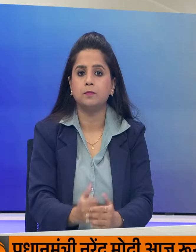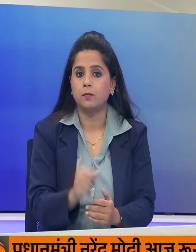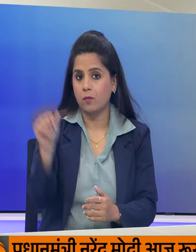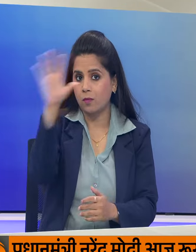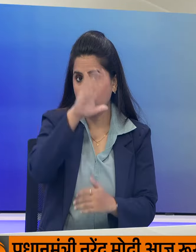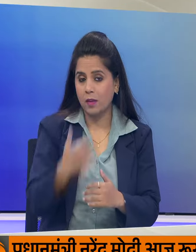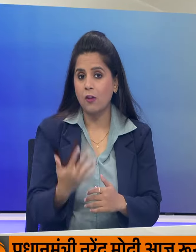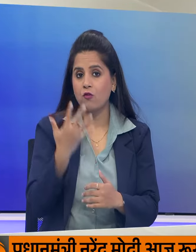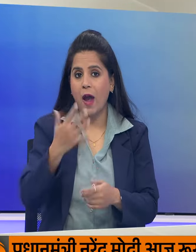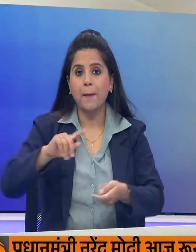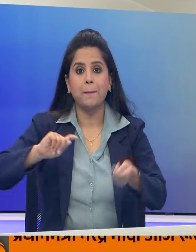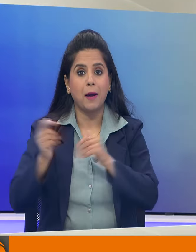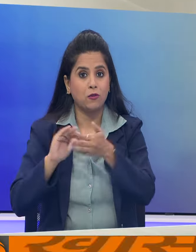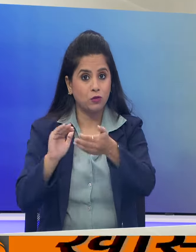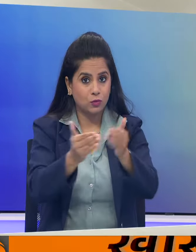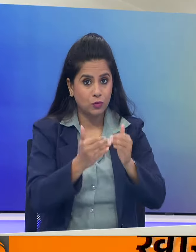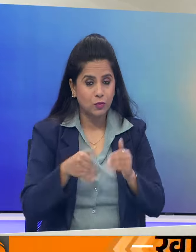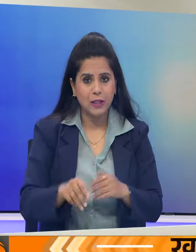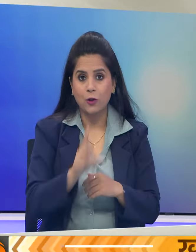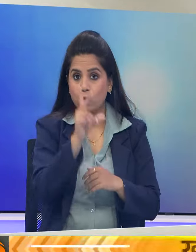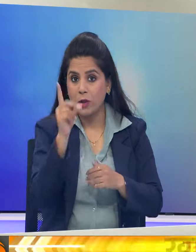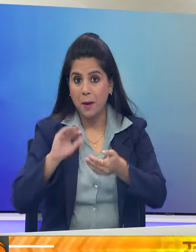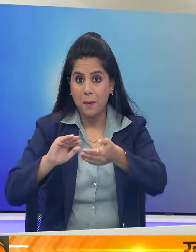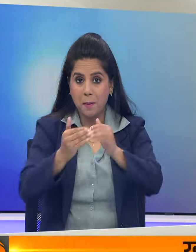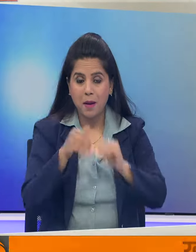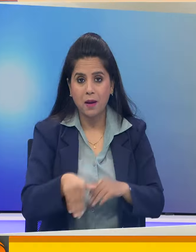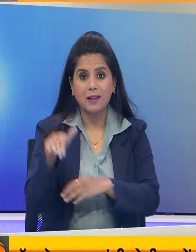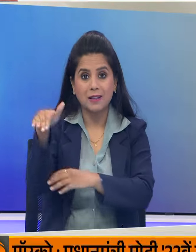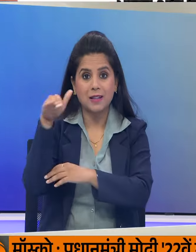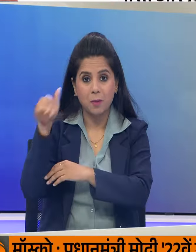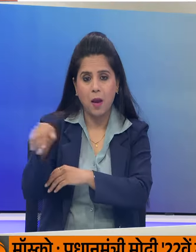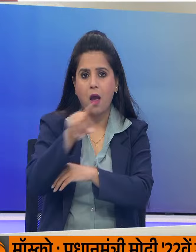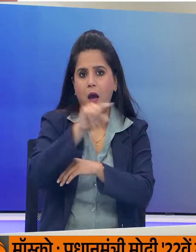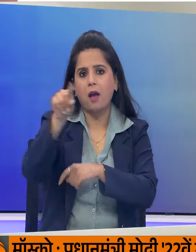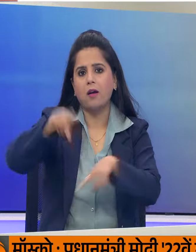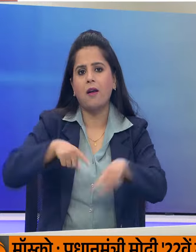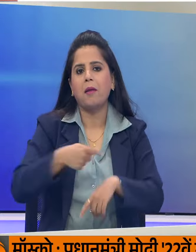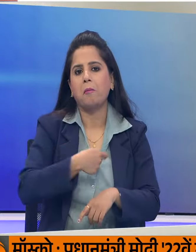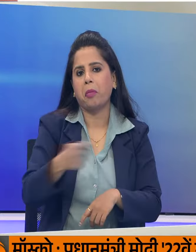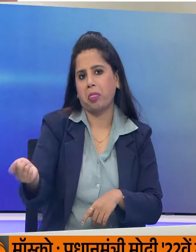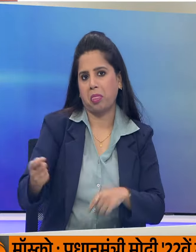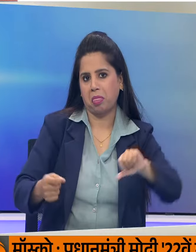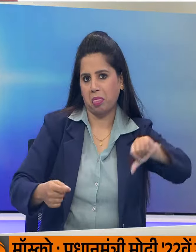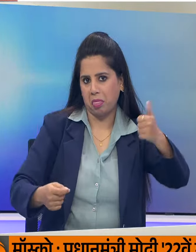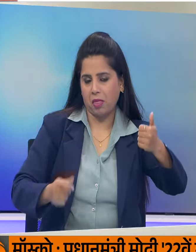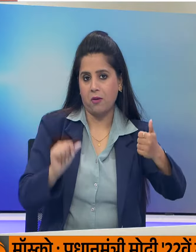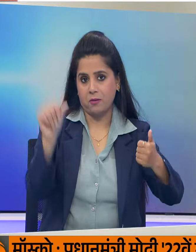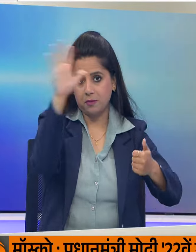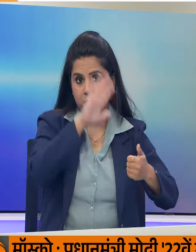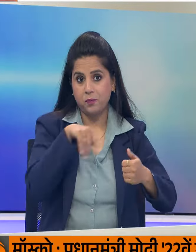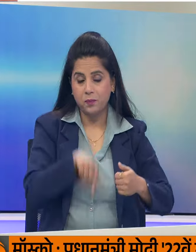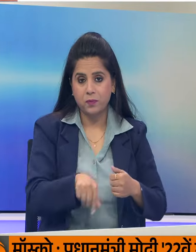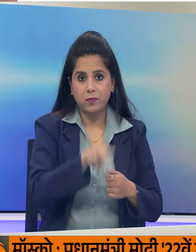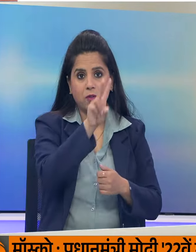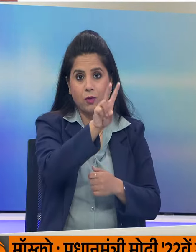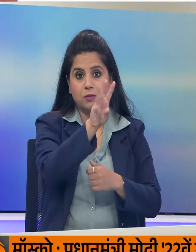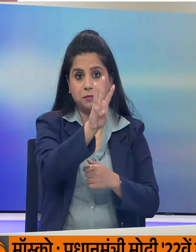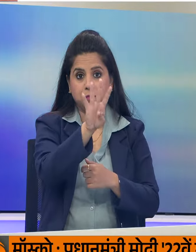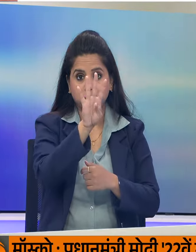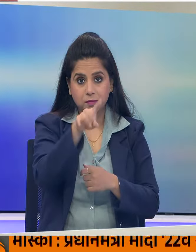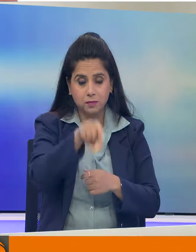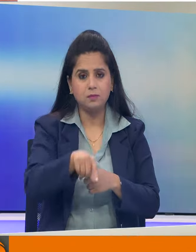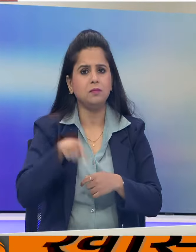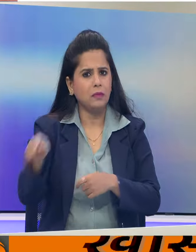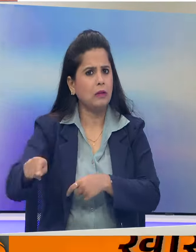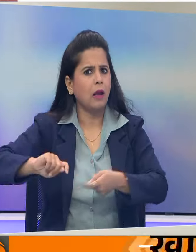भारत ने 5 मैचों की सीरीज के दूसरे मैच में जिम्बाब्वे को 100 रन से हरा दिया। भारत द्वारा मिले 234 रन के लक्ष्य